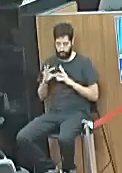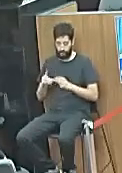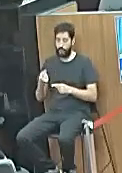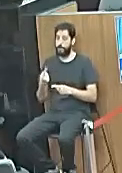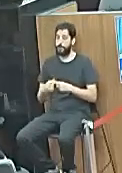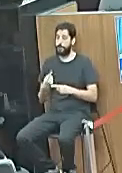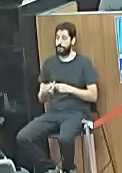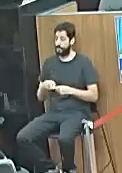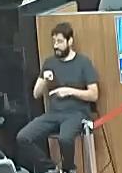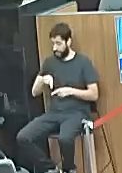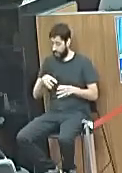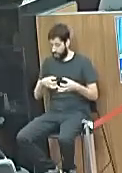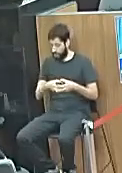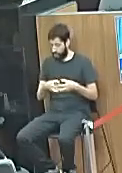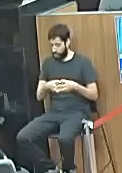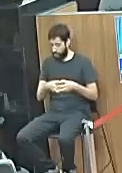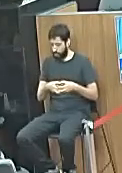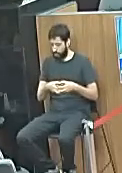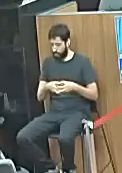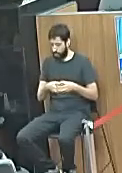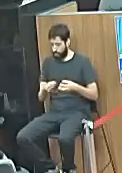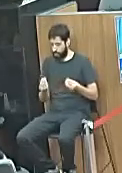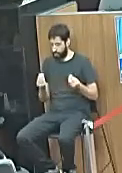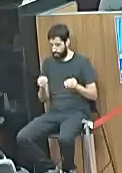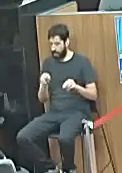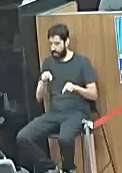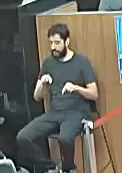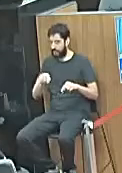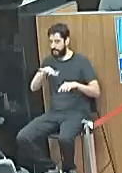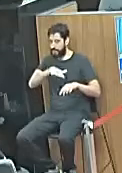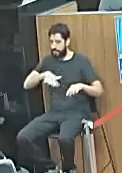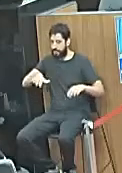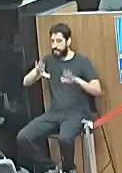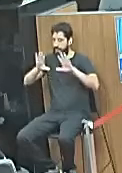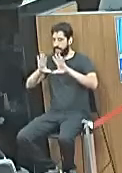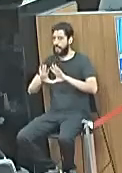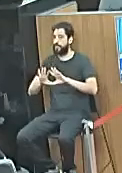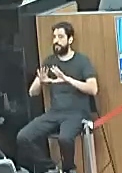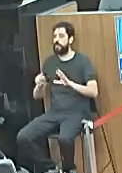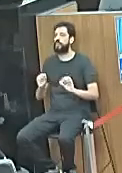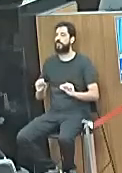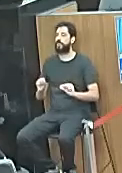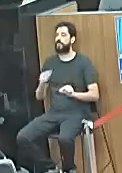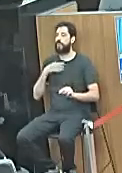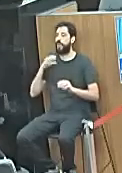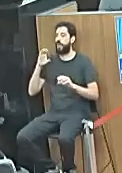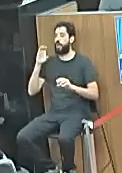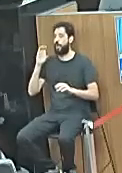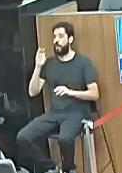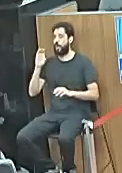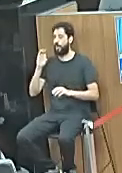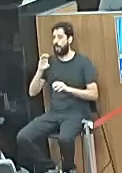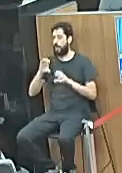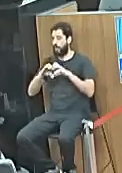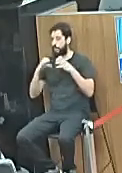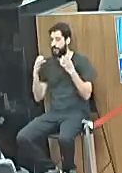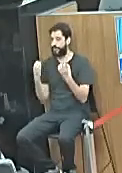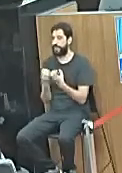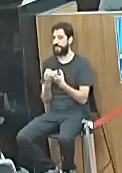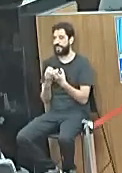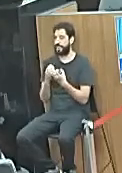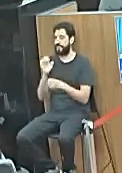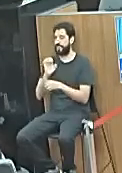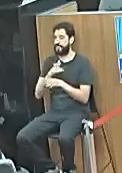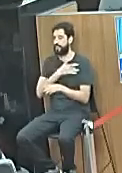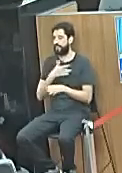esse grupo remeteu inclusive espaço na assembléia legislativa a nossa conferência estadual de saúde realizada em